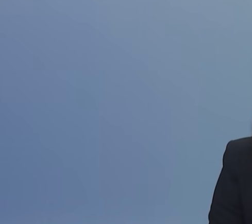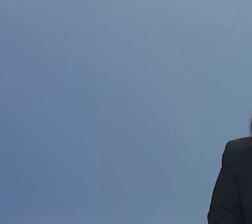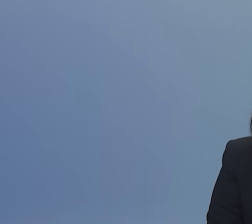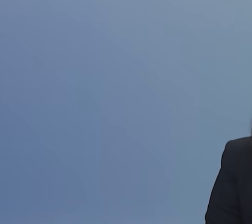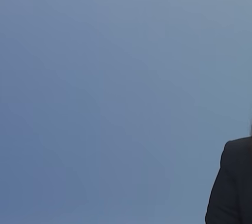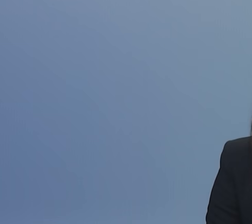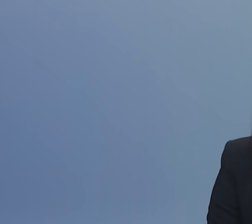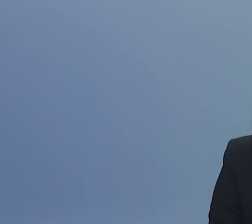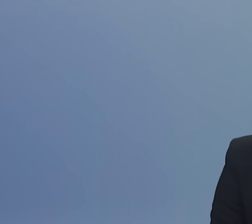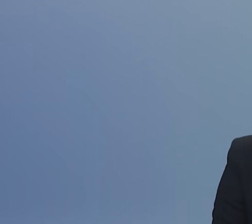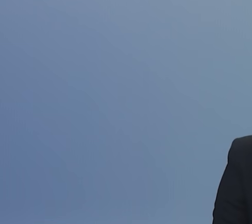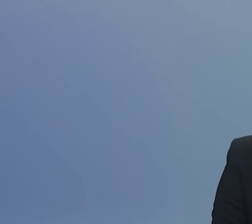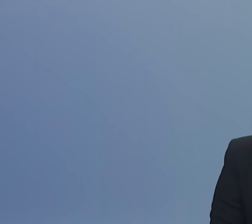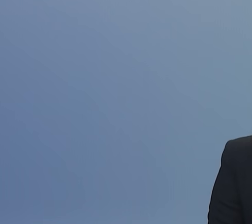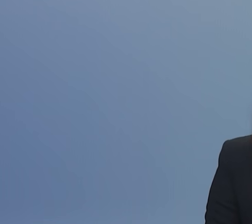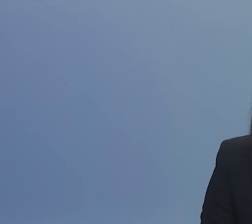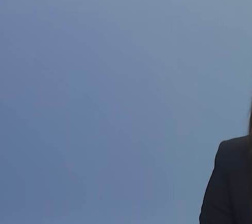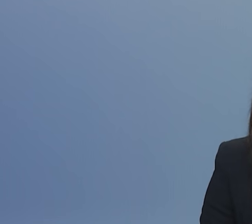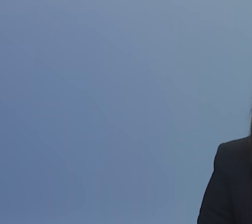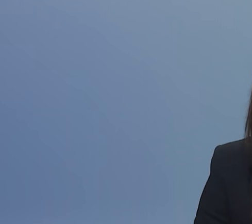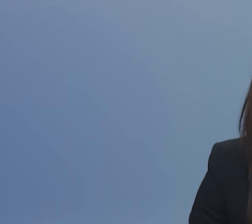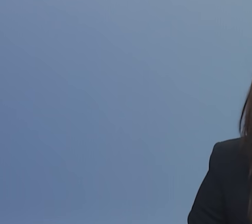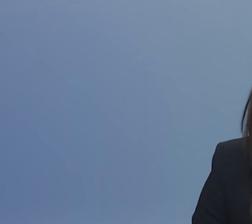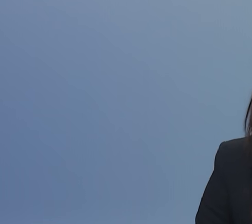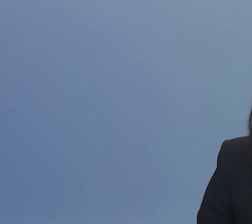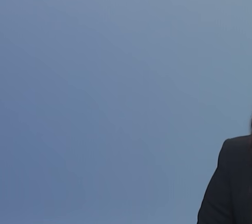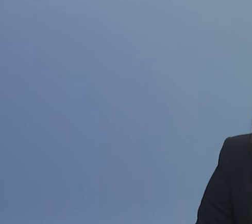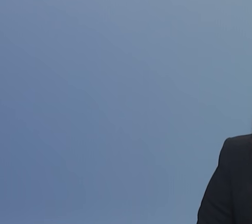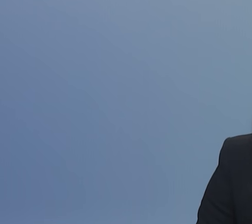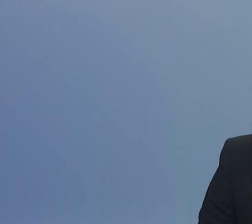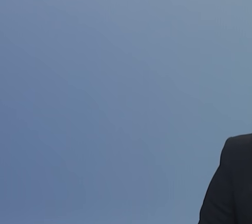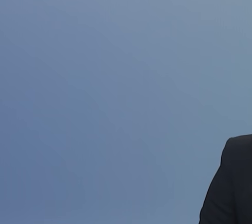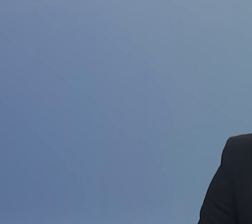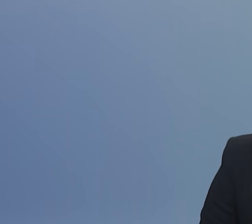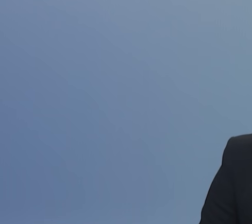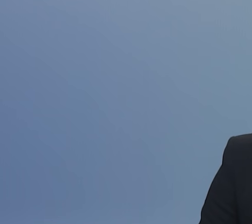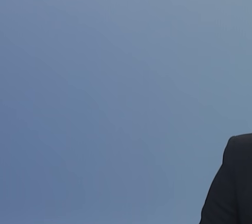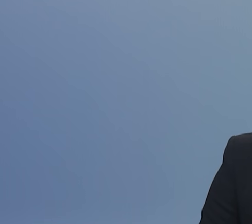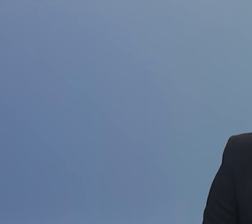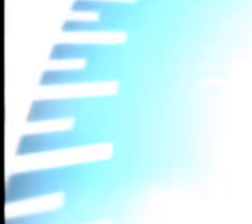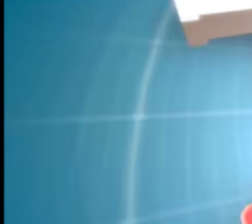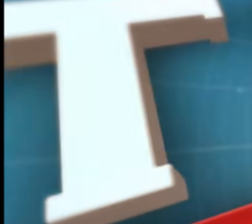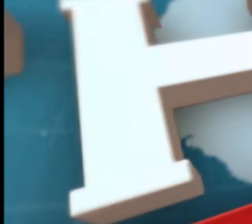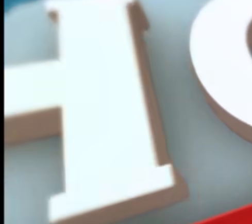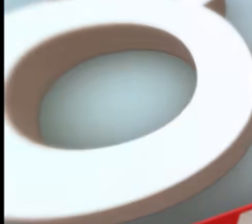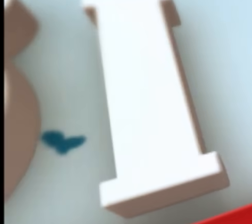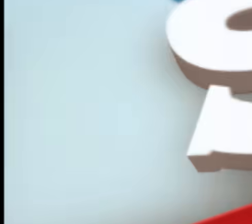quan trọng, cái tầm quan trọng của cái cơ quan GSA này sau phần quảng cáo. Kính mời quý vị tiếp tục theo dõi.